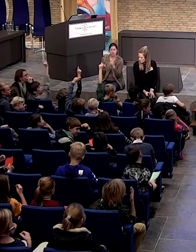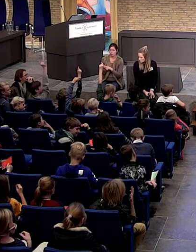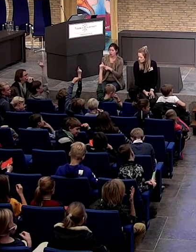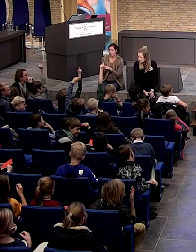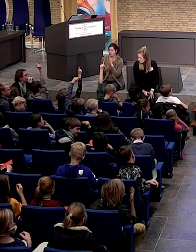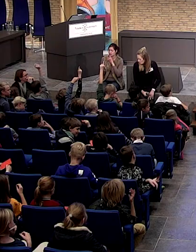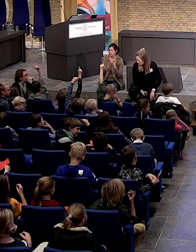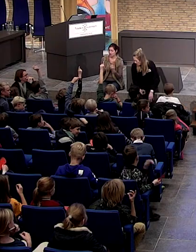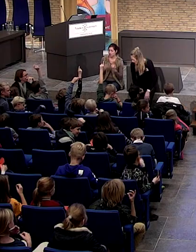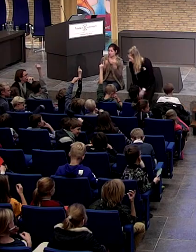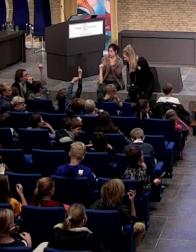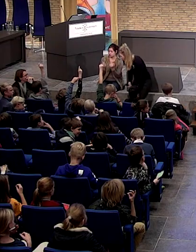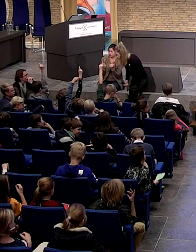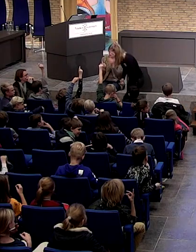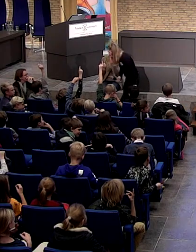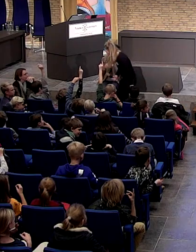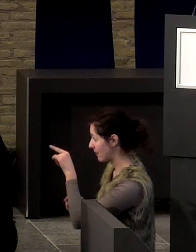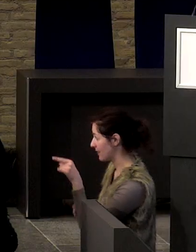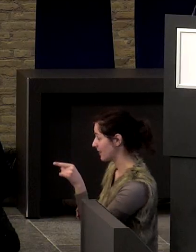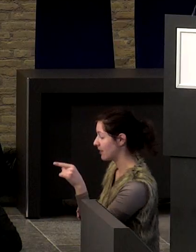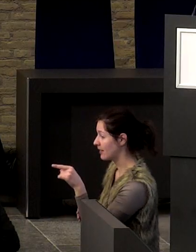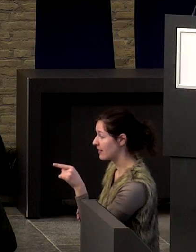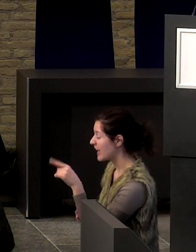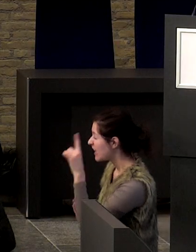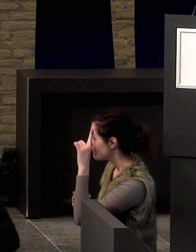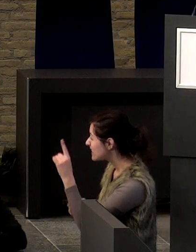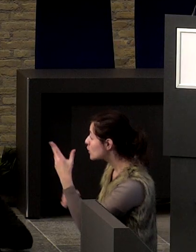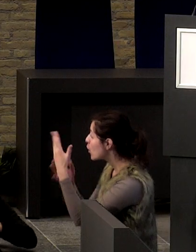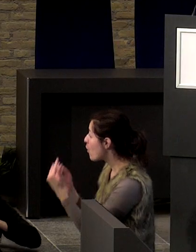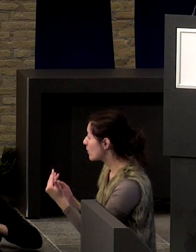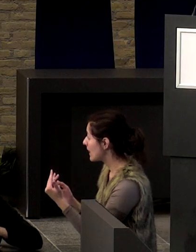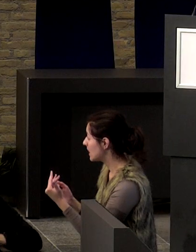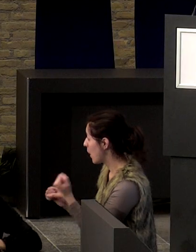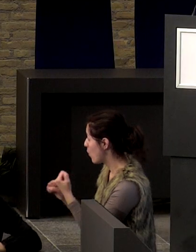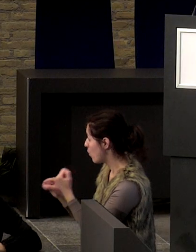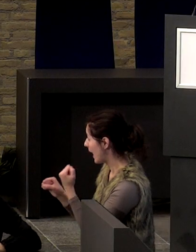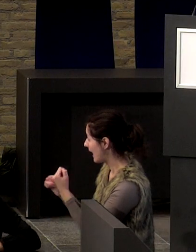snelheidsovertreding is, hè? Ja. Heb je enig idee hoeveel handwerk daarin zit?